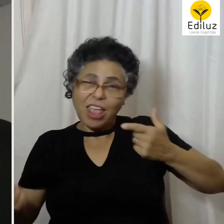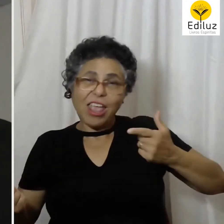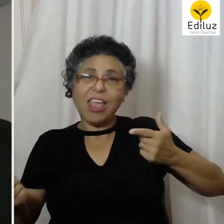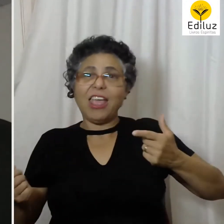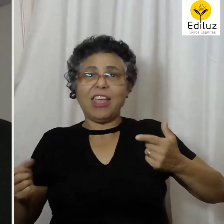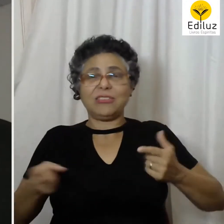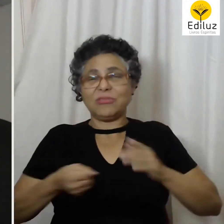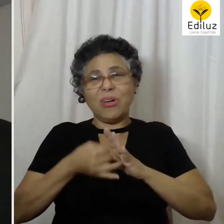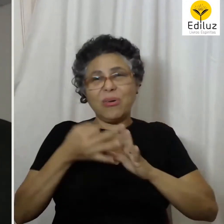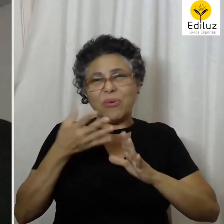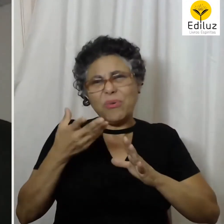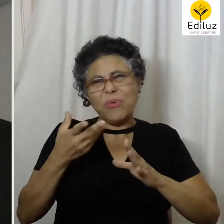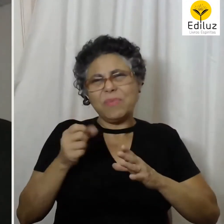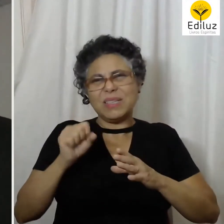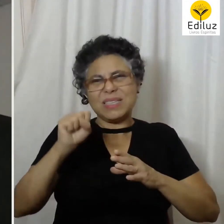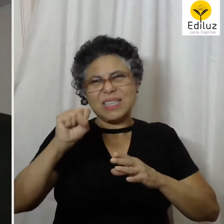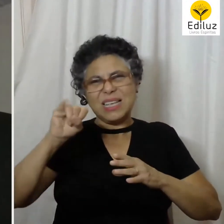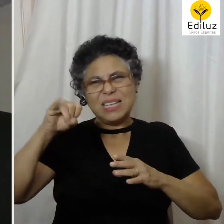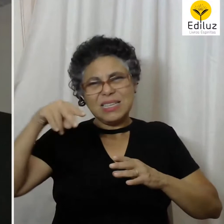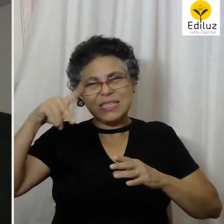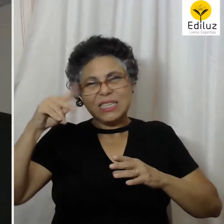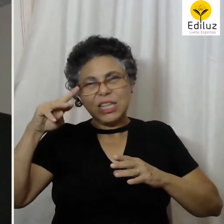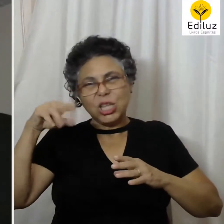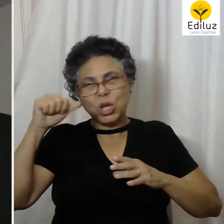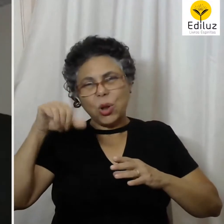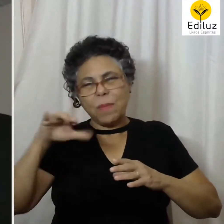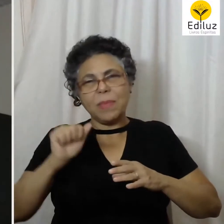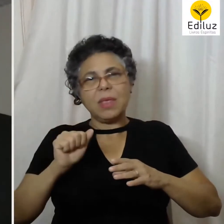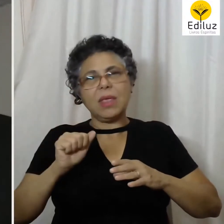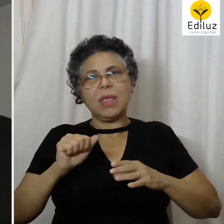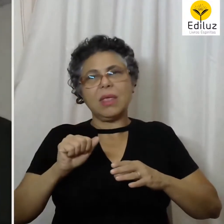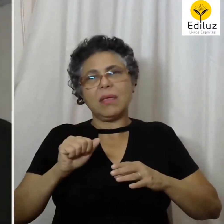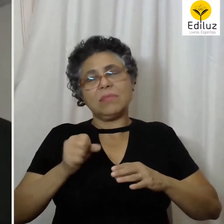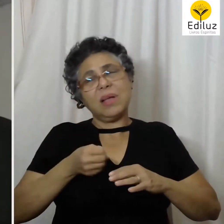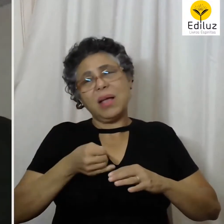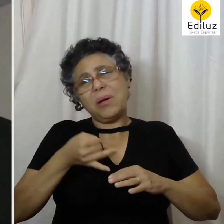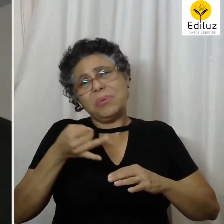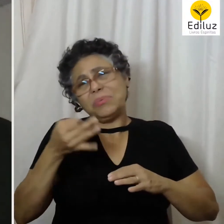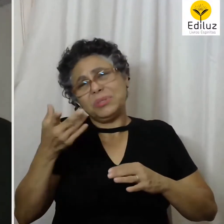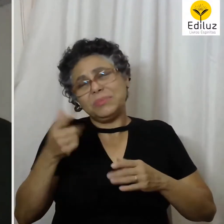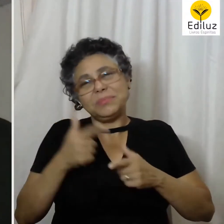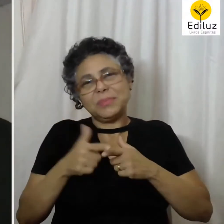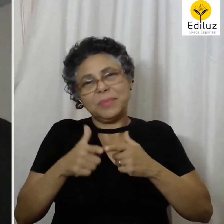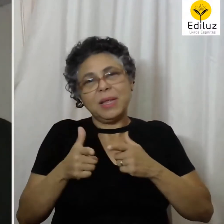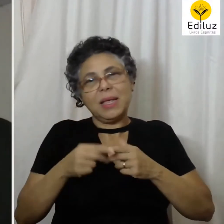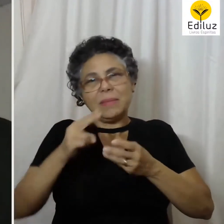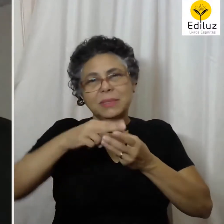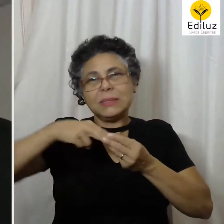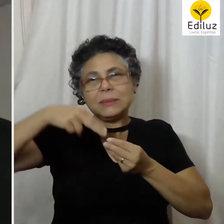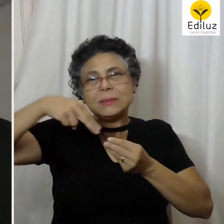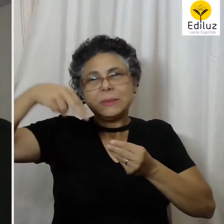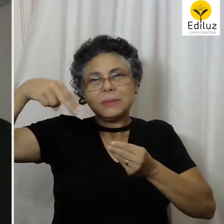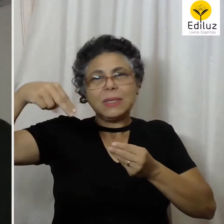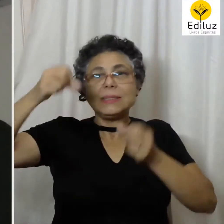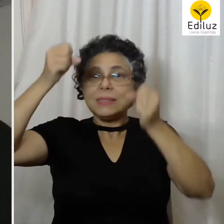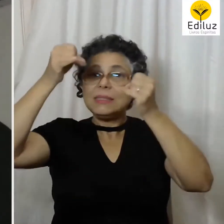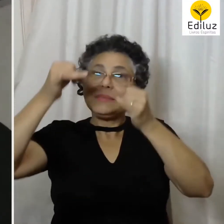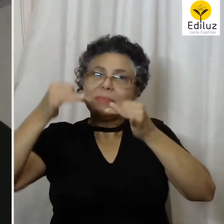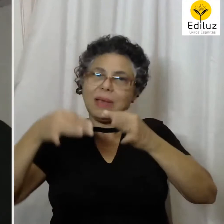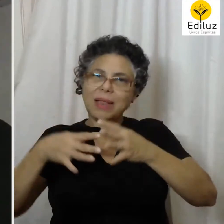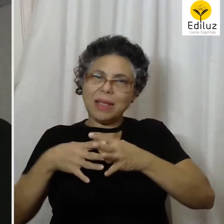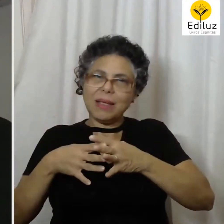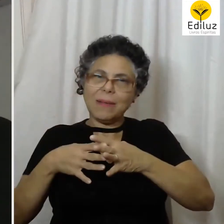algumas síndromes, alguns transtornos e alguns espectros, espiritualmente se explica